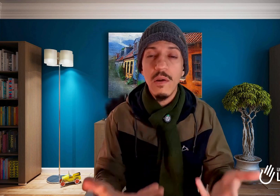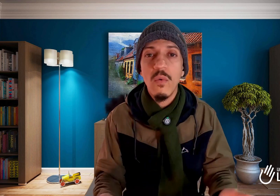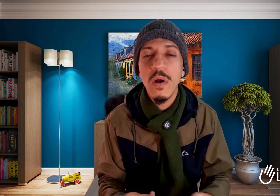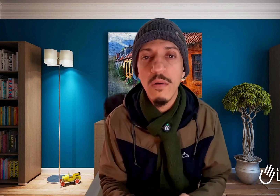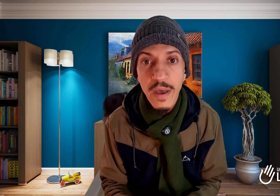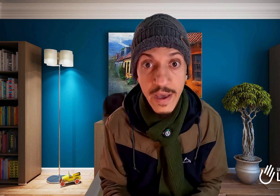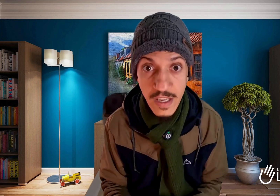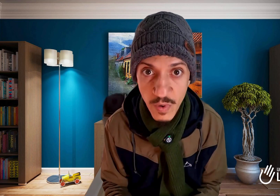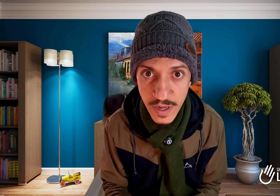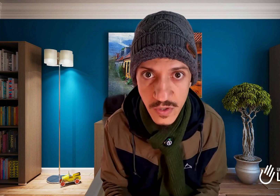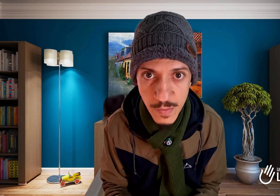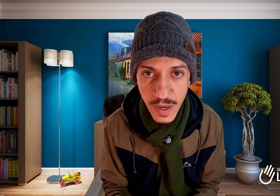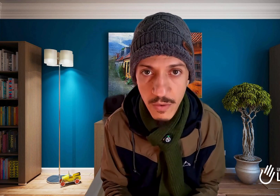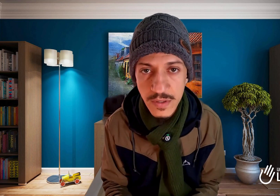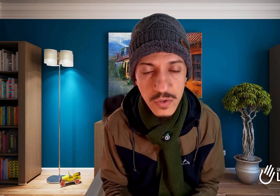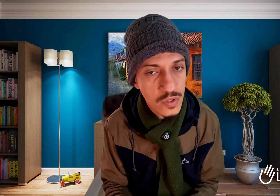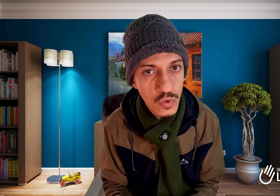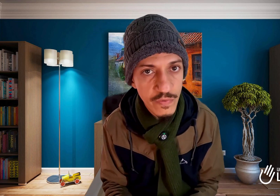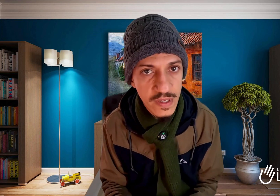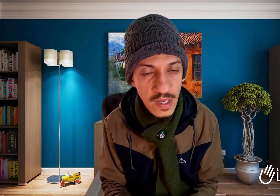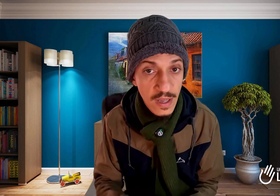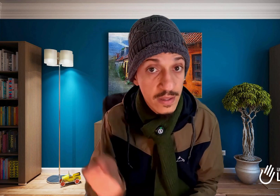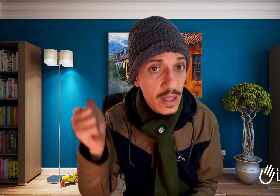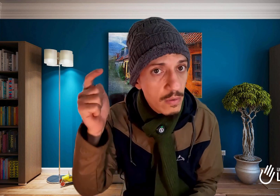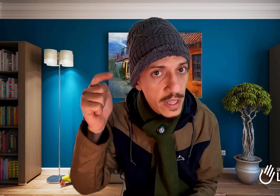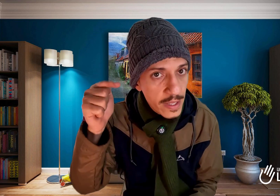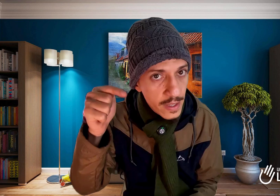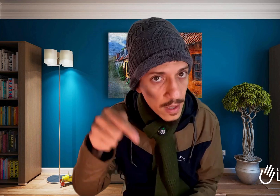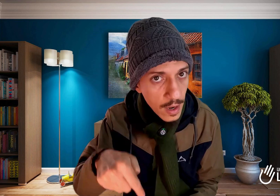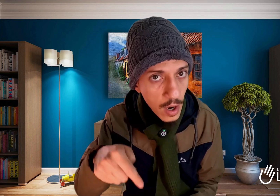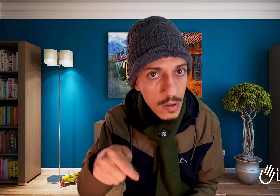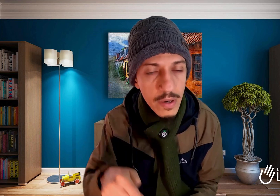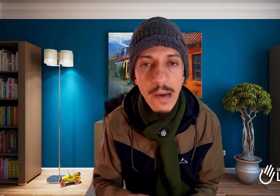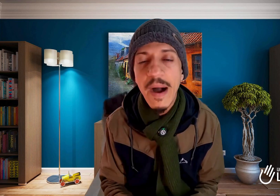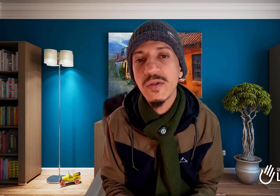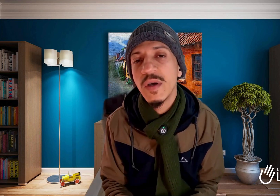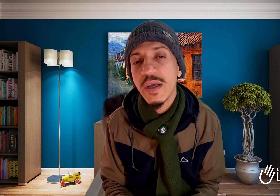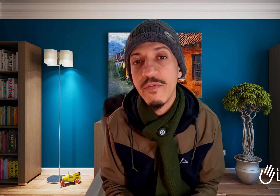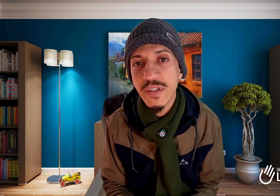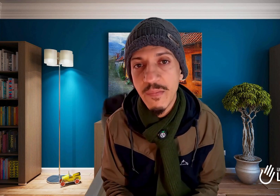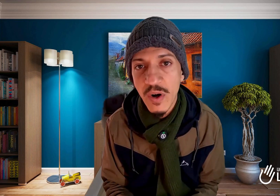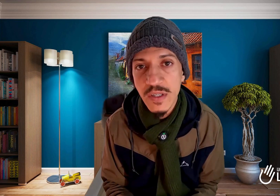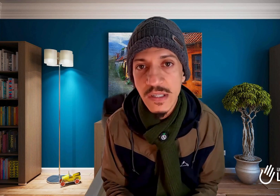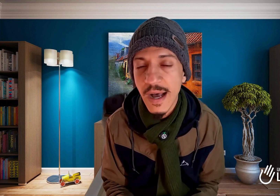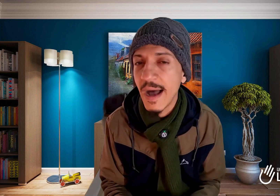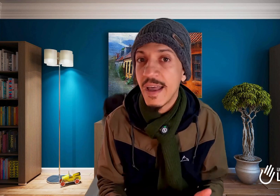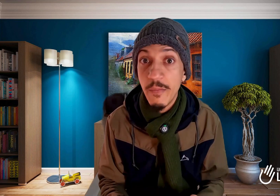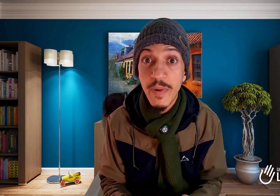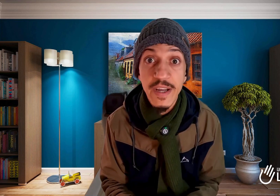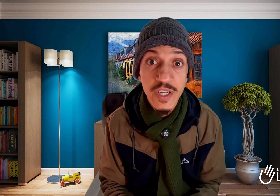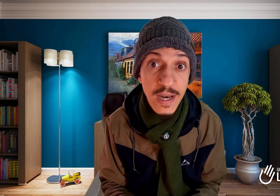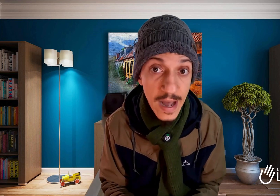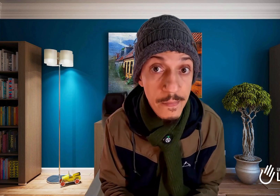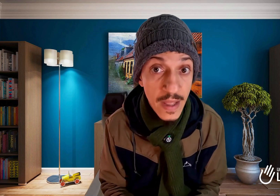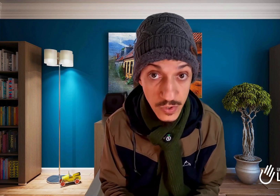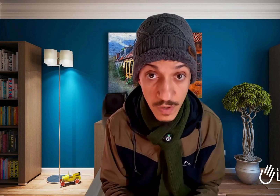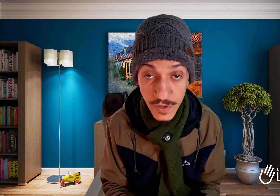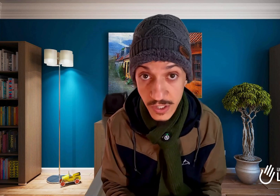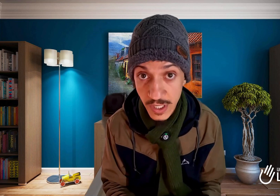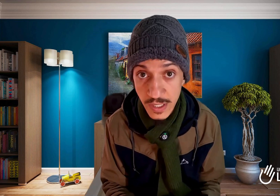olho, respondendo suas perguntas e suas dúvidas, tem o link logo aqui abaixo que você pode acessar e preencher lá a sua ficha de interesse